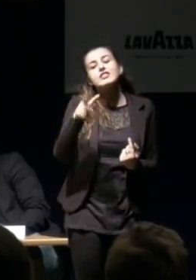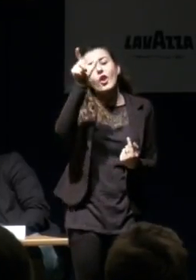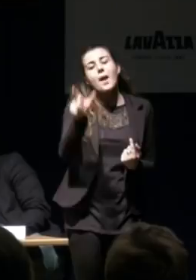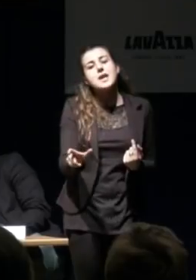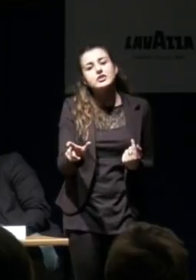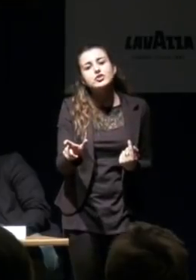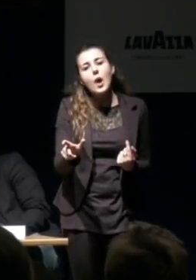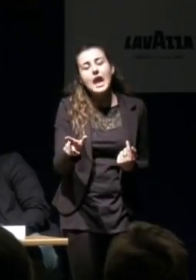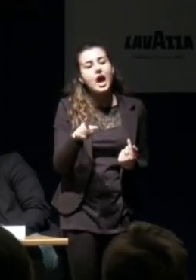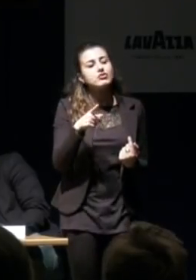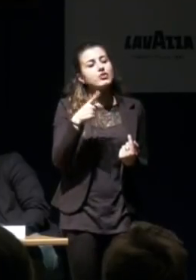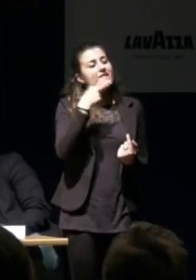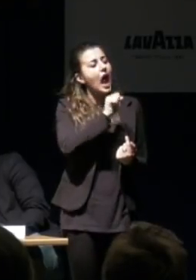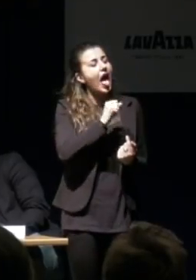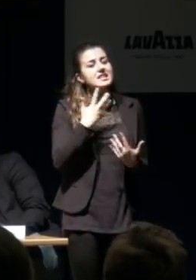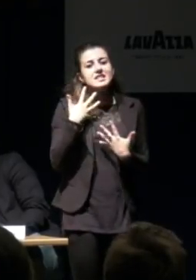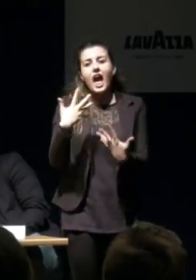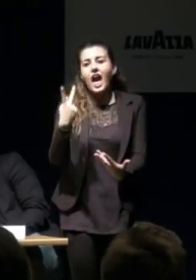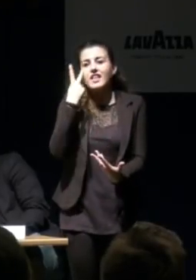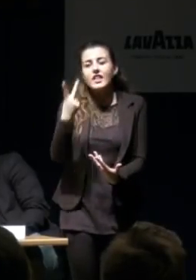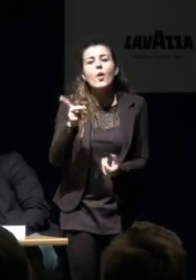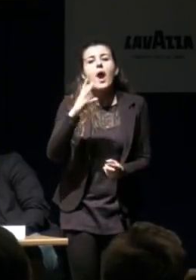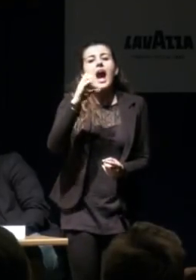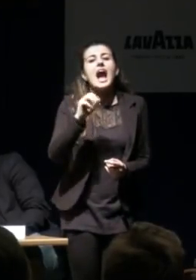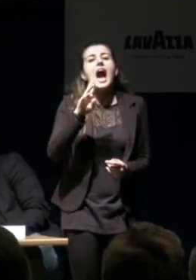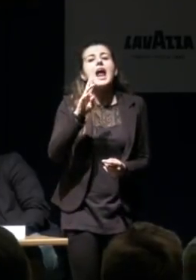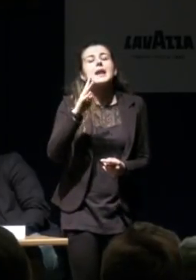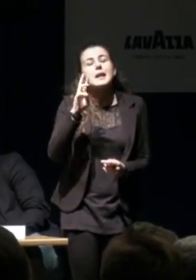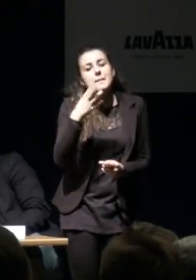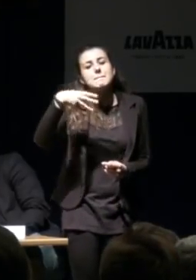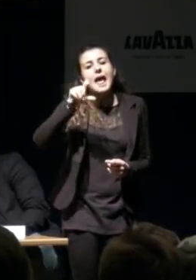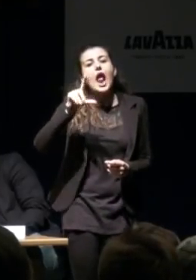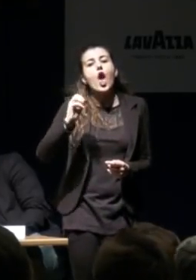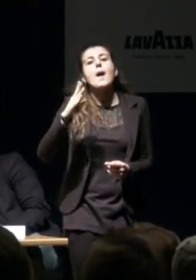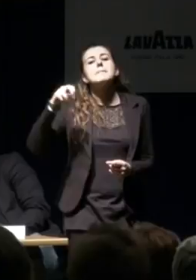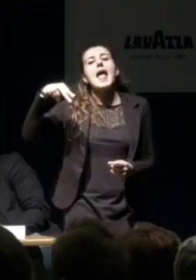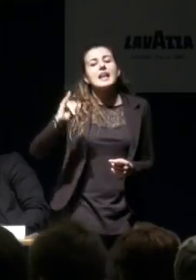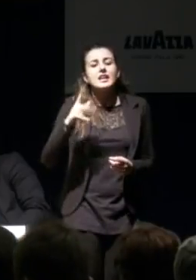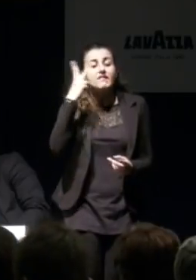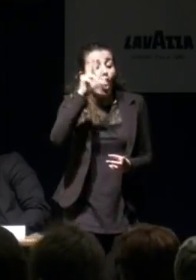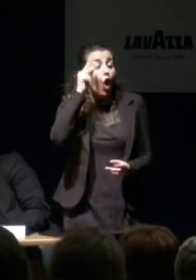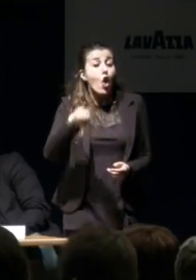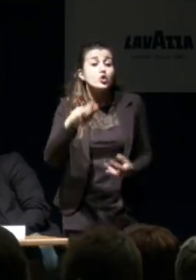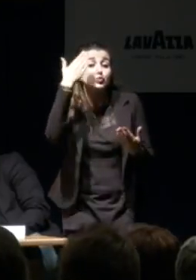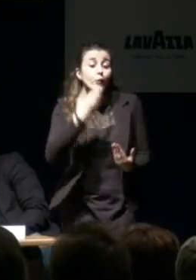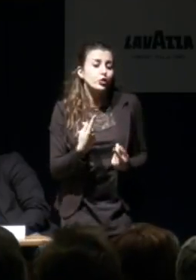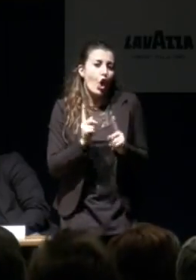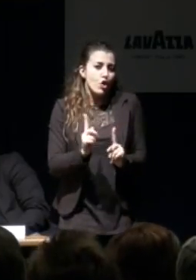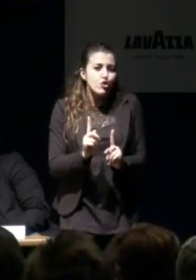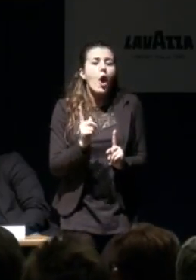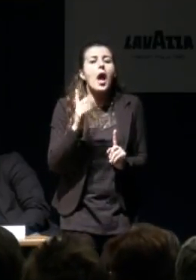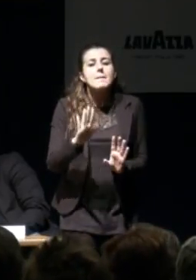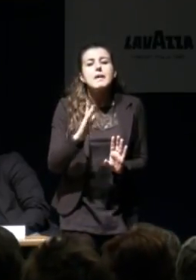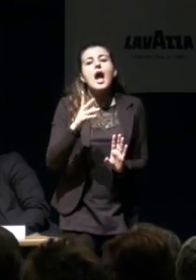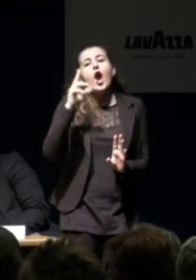da cui lui era affascinato era ovviamente carmelo bene non l'ha conosciuto però ha conosciuto luisa viglietti